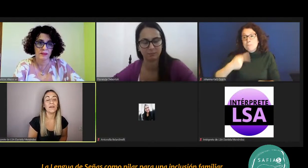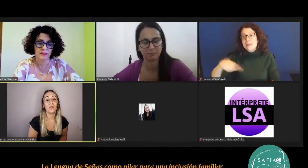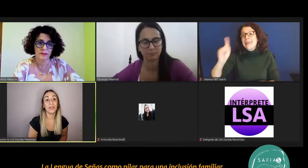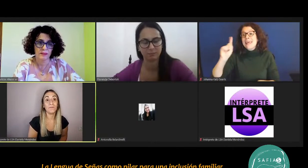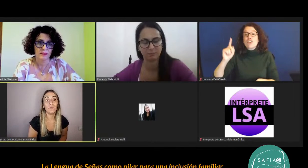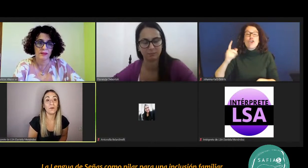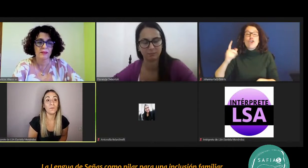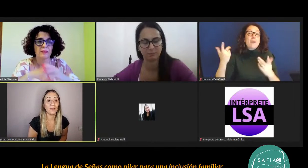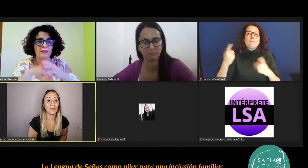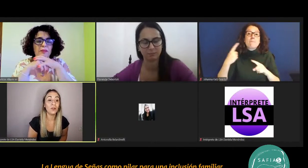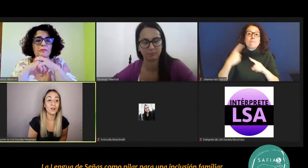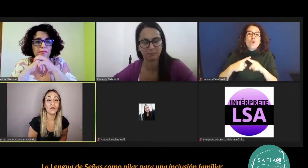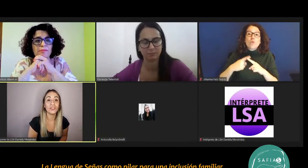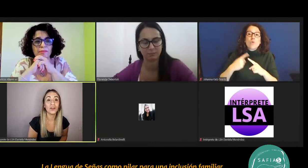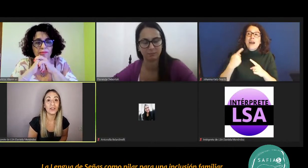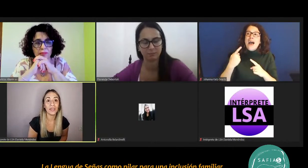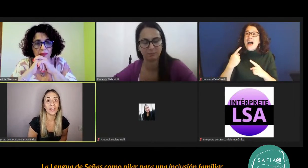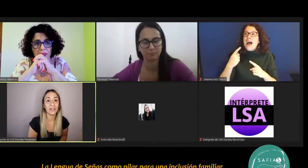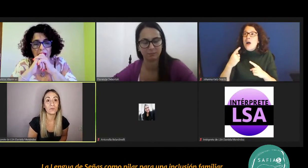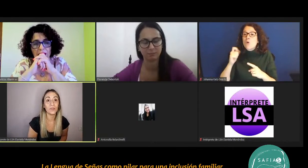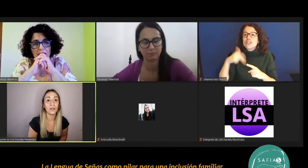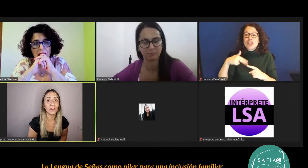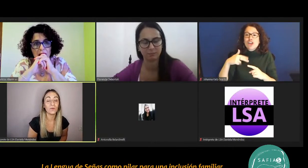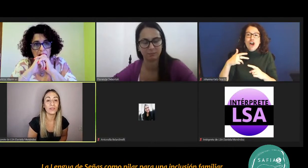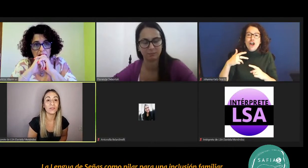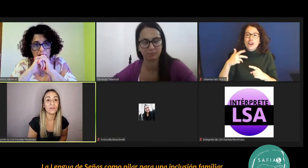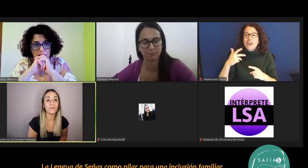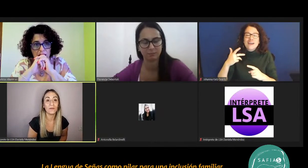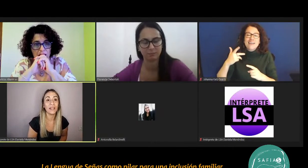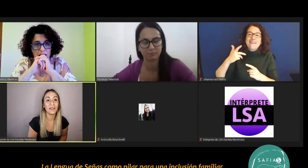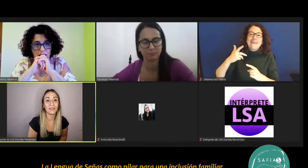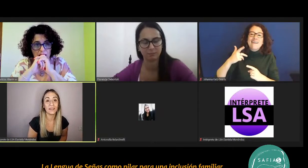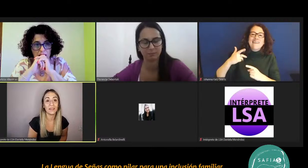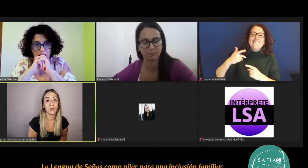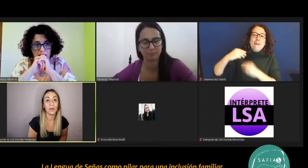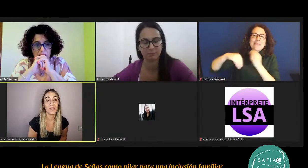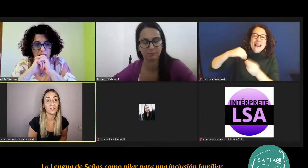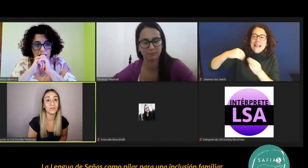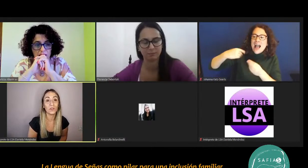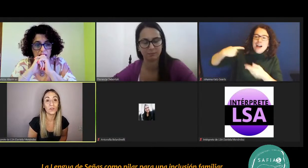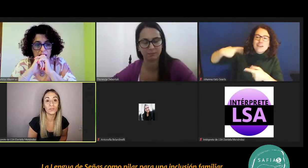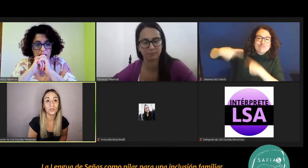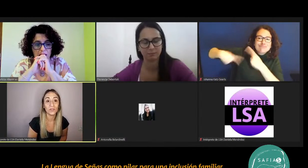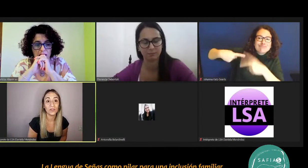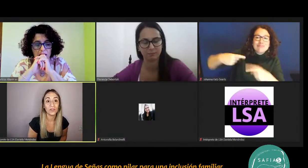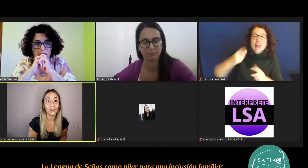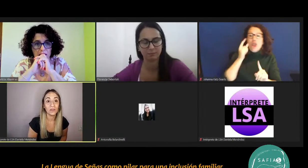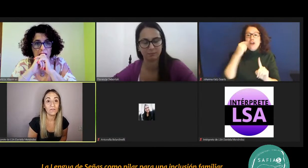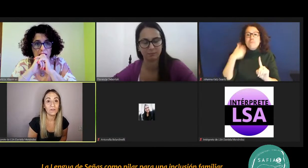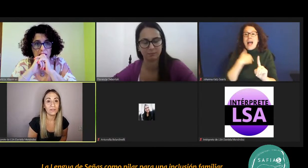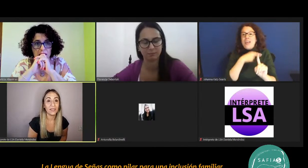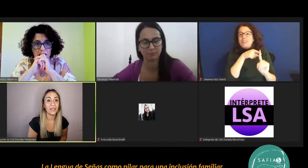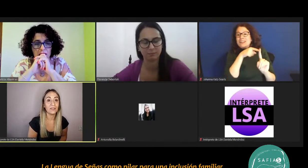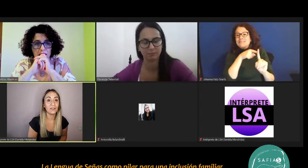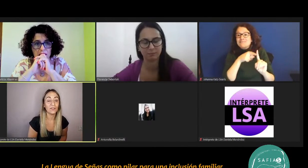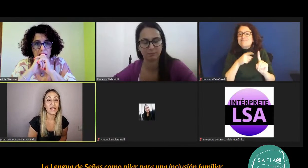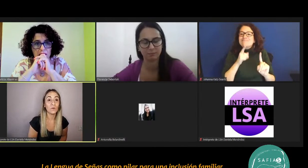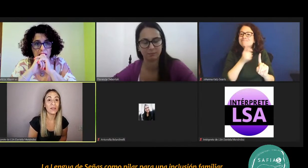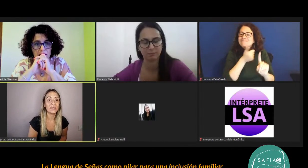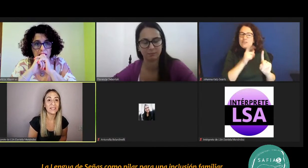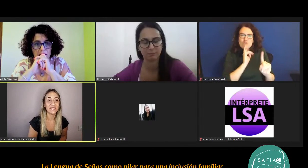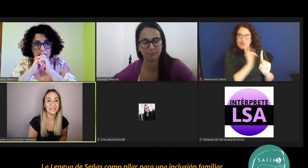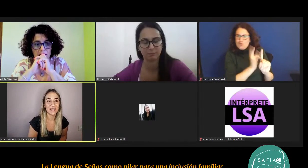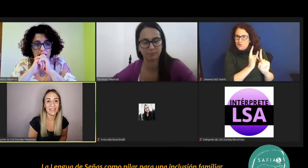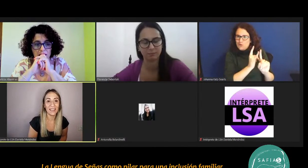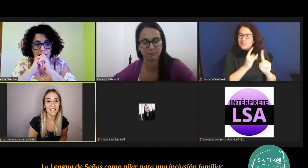¿Sí? Por ejemplo, comparémoslo con los chicos que tuvieron una educación en familias con padres sordos, ¿sí? Donde la lengua